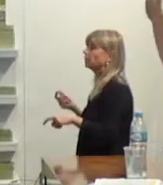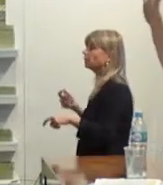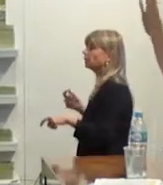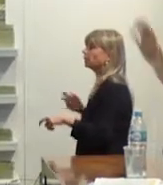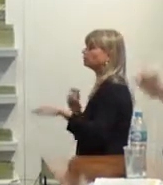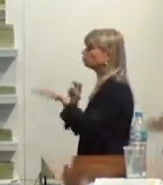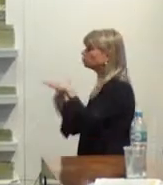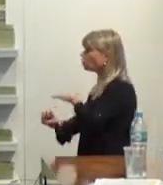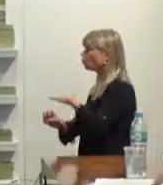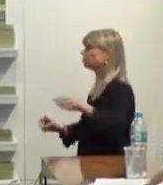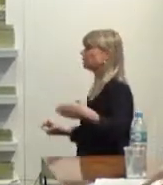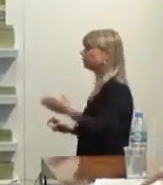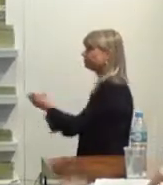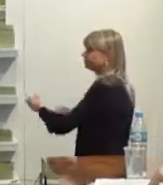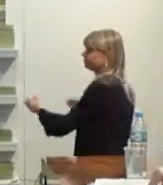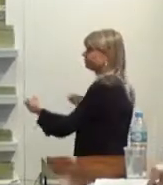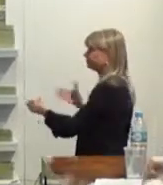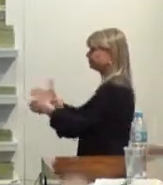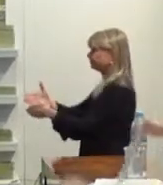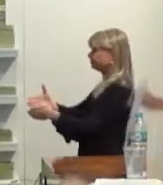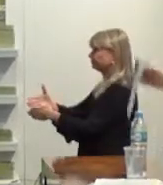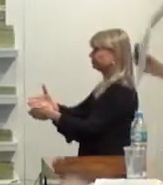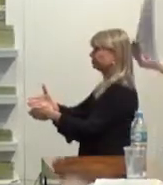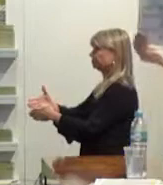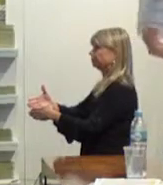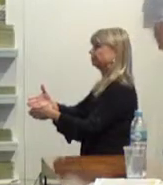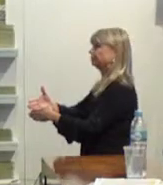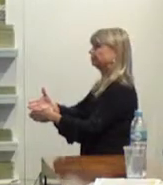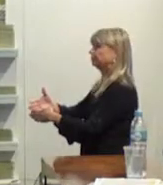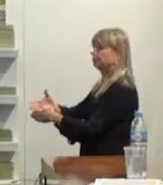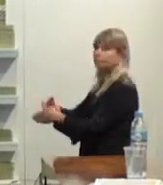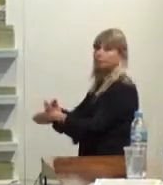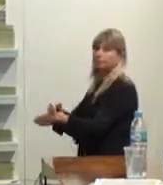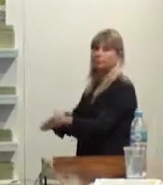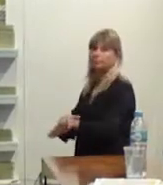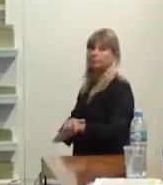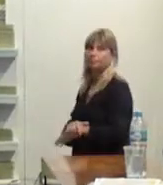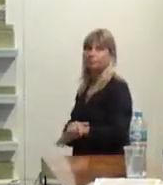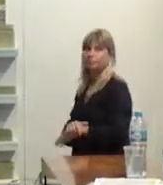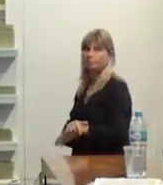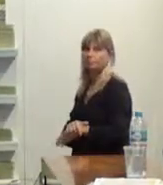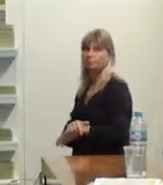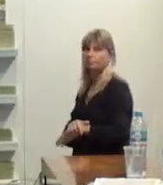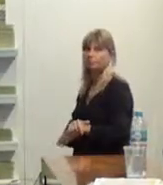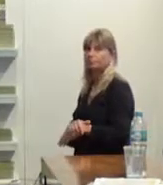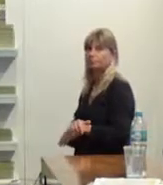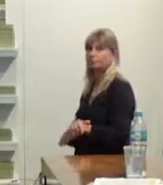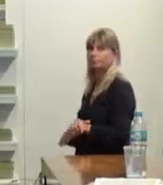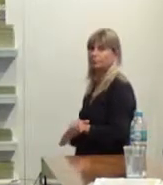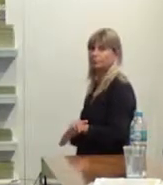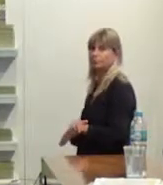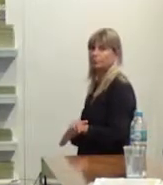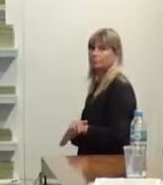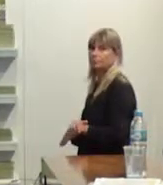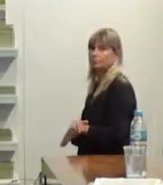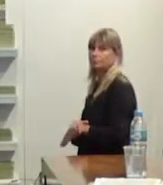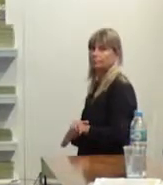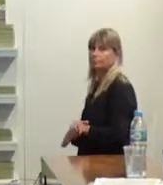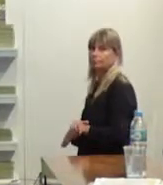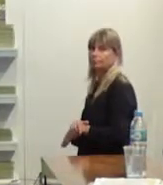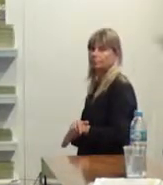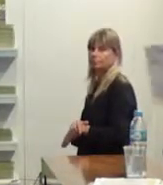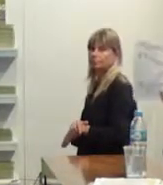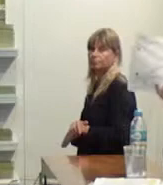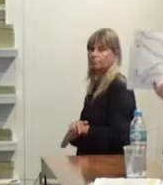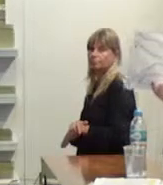a las líneas de subte. Si ustedes se fijan, esta es de alguna manera las líneas de subte de la ciudad. Si lo ponemos